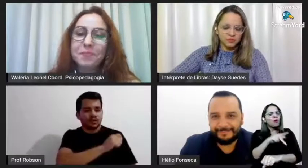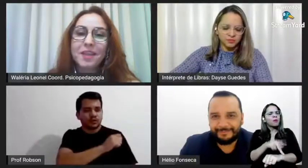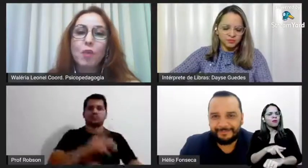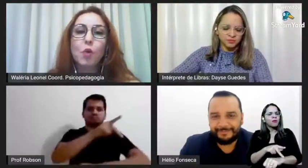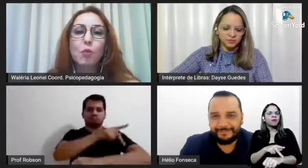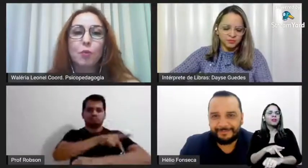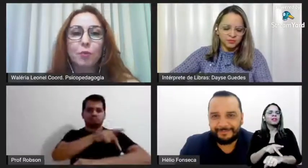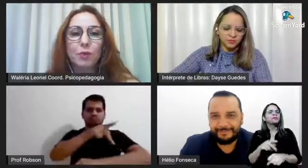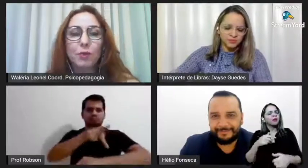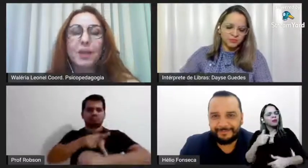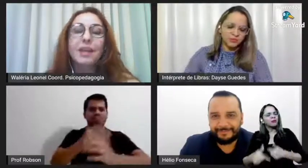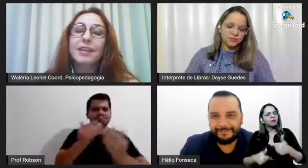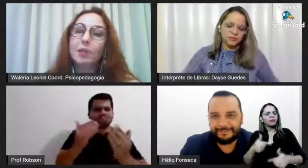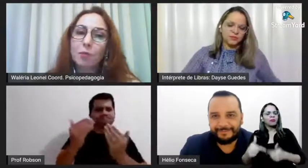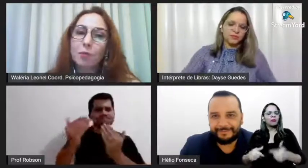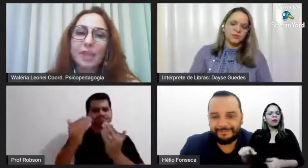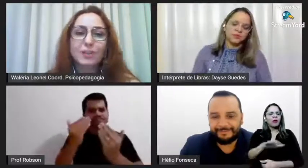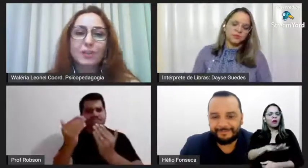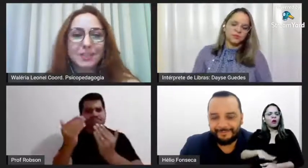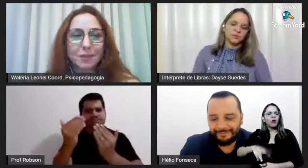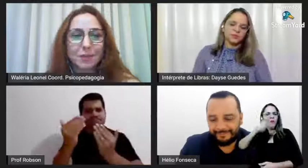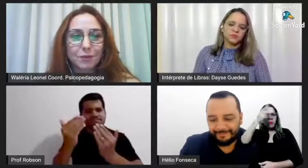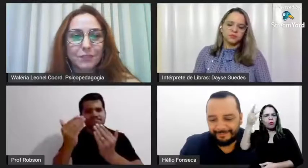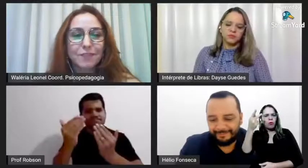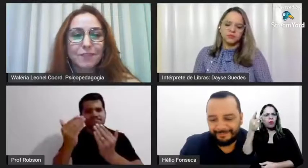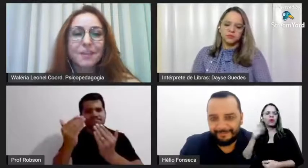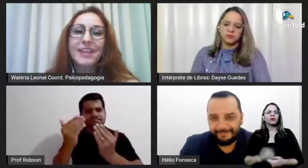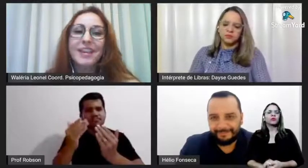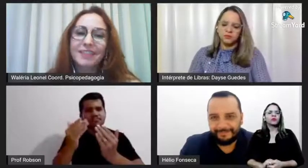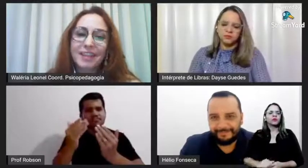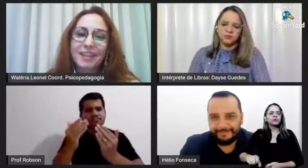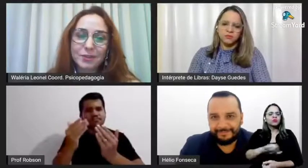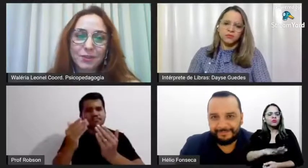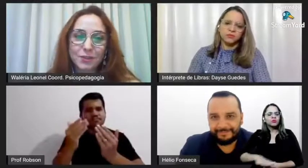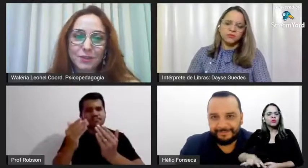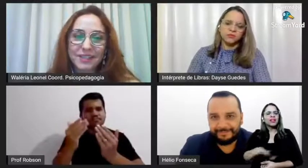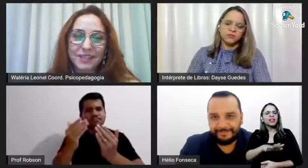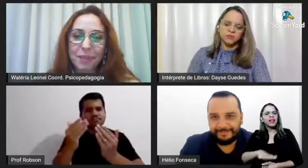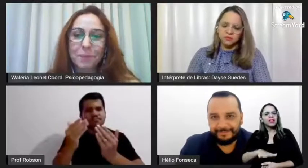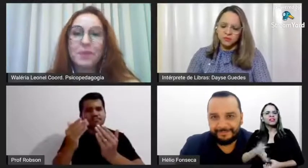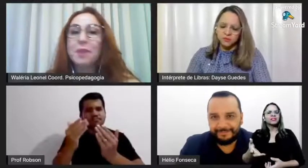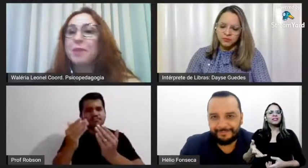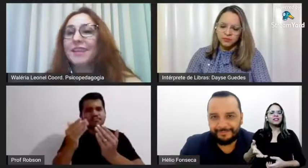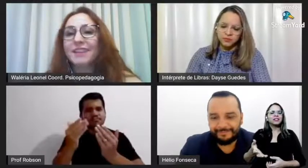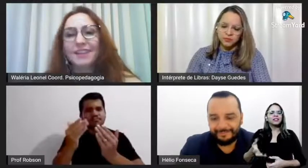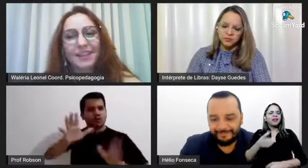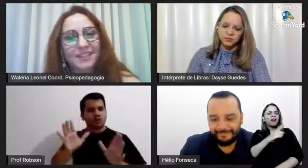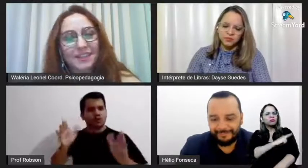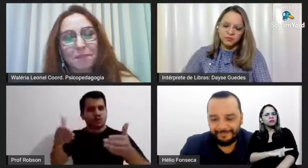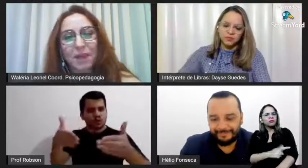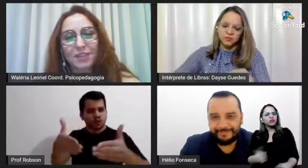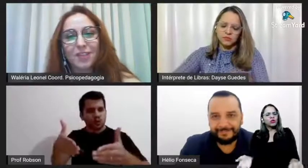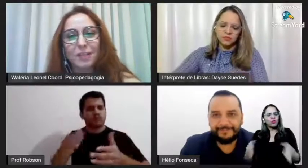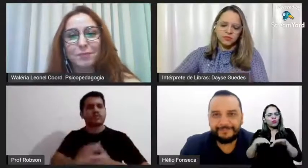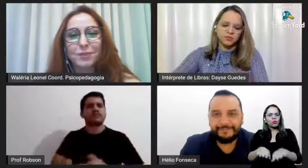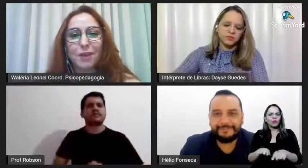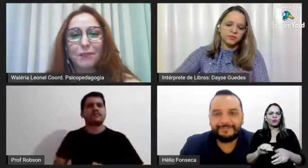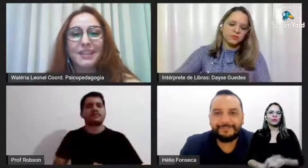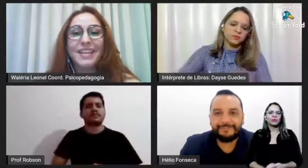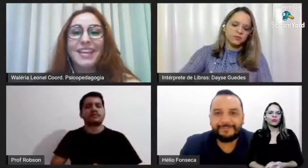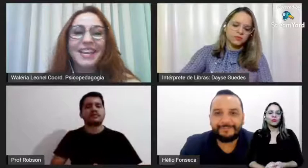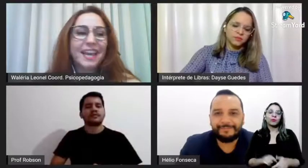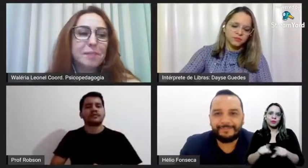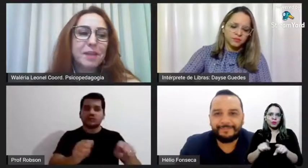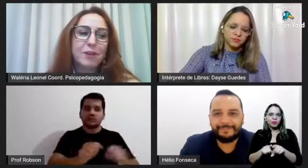atuar, né, com o público que compreende a educação inclusiva, entre eles o surdo-cego. Para tratar essa temática, né,